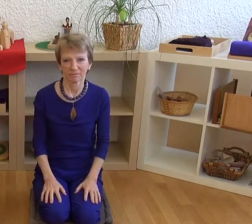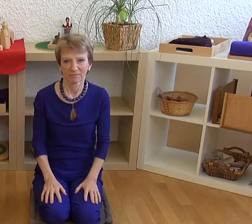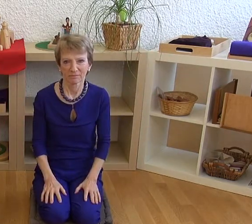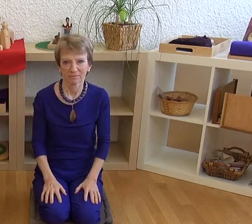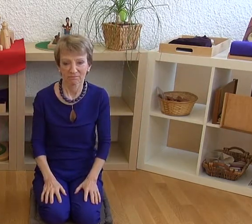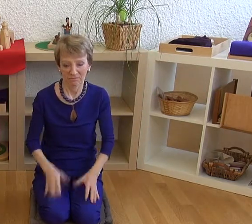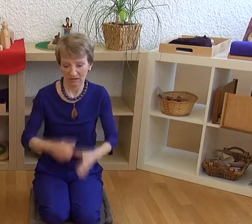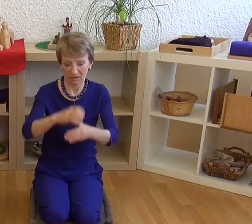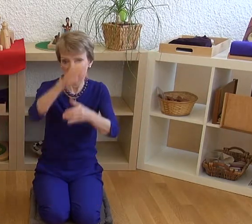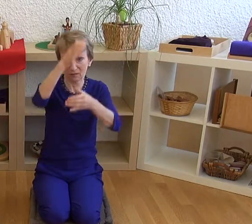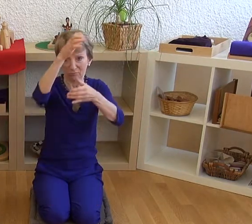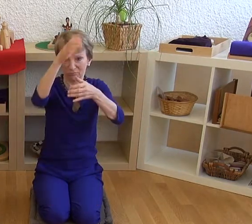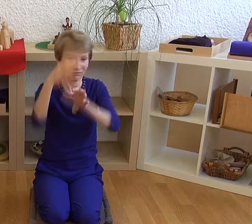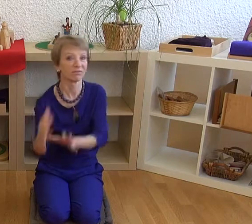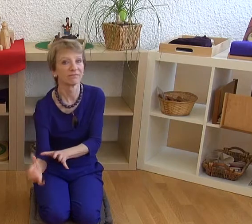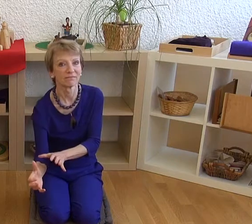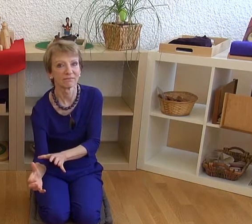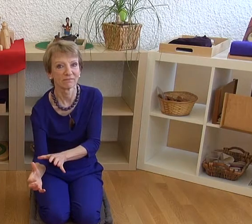La tour s'est écroulée.